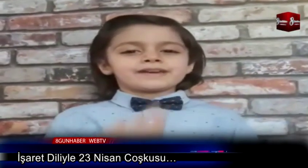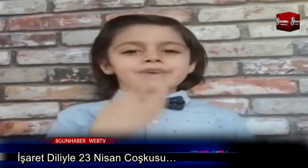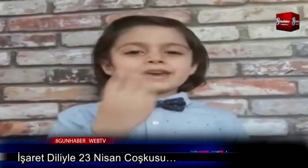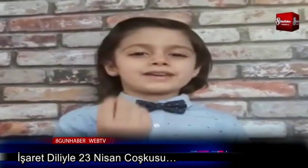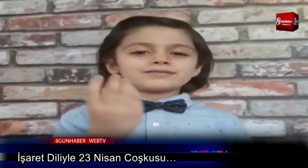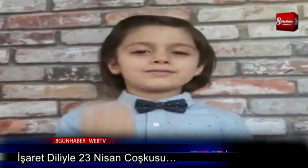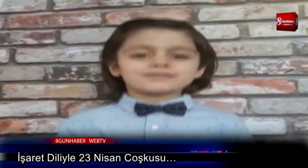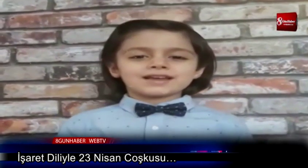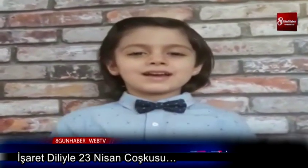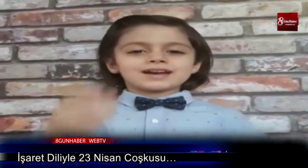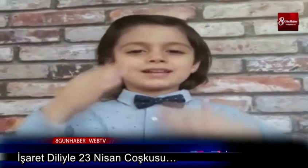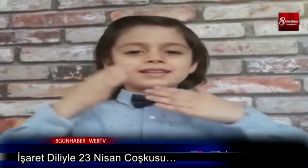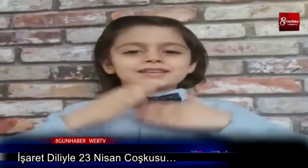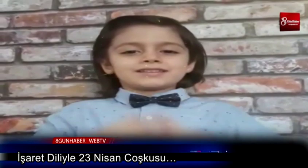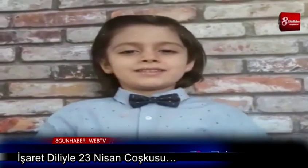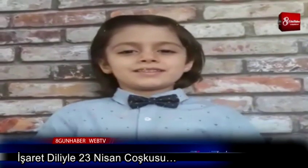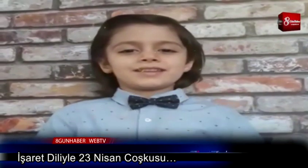giyelim en güzel giysileri.